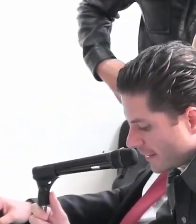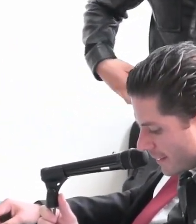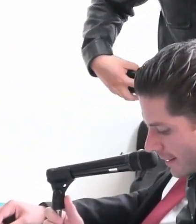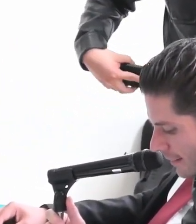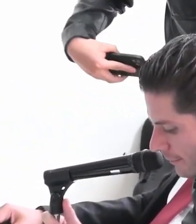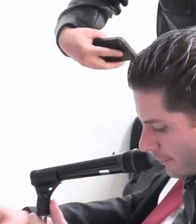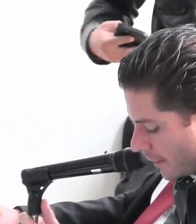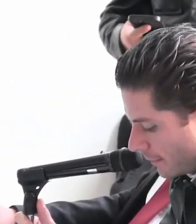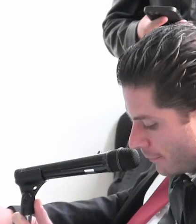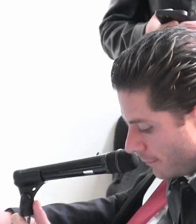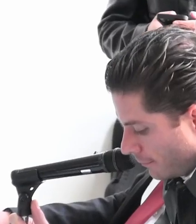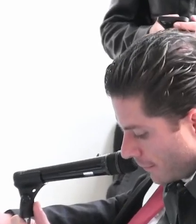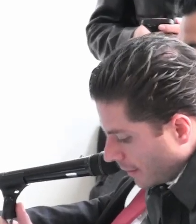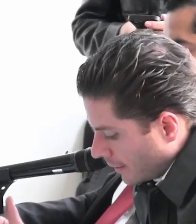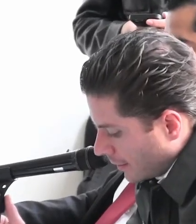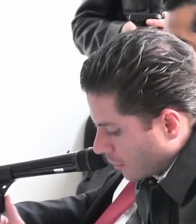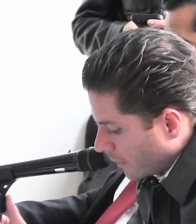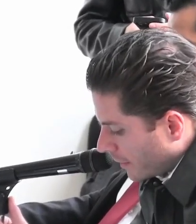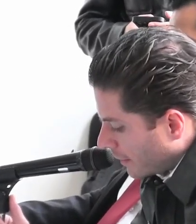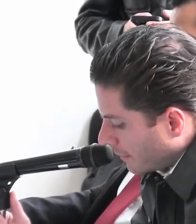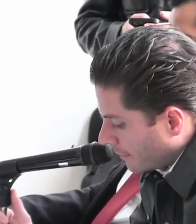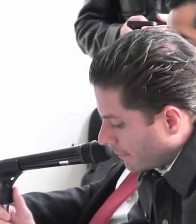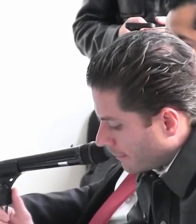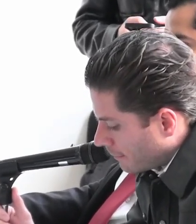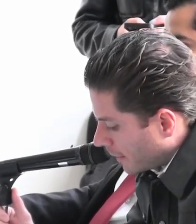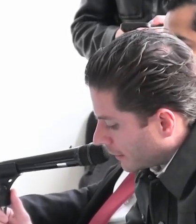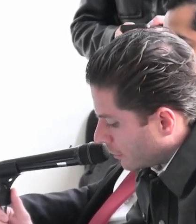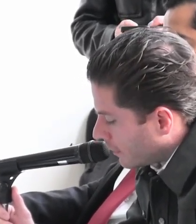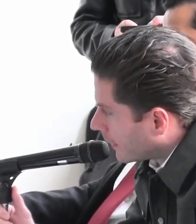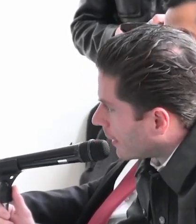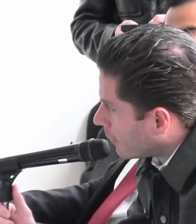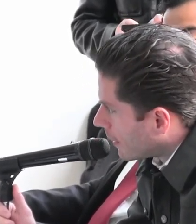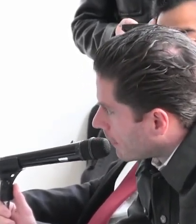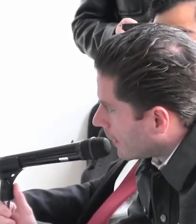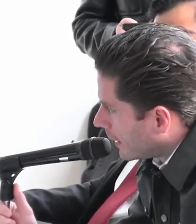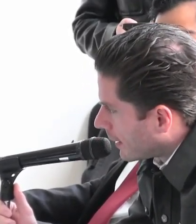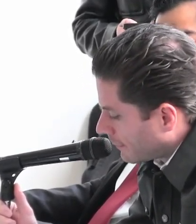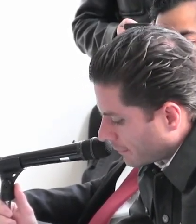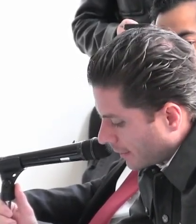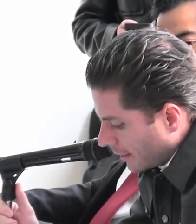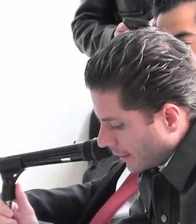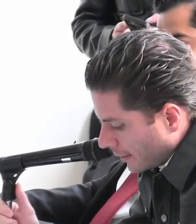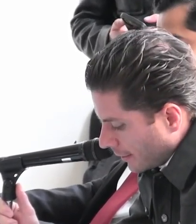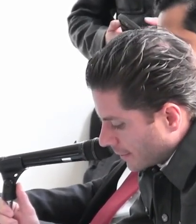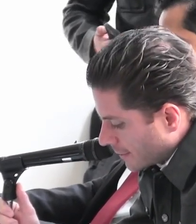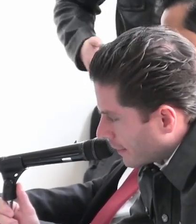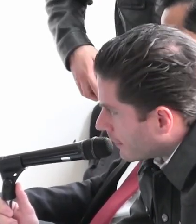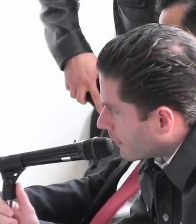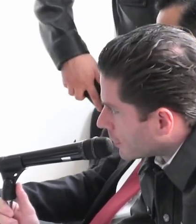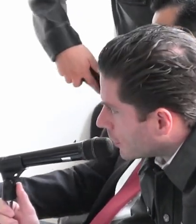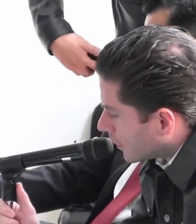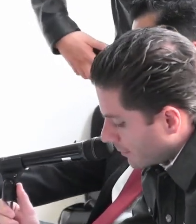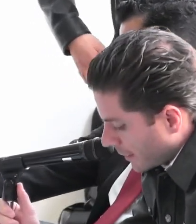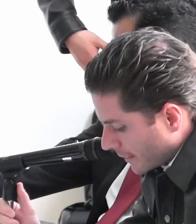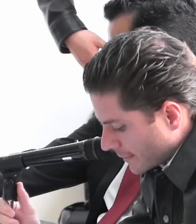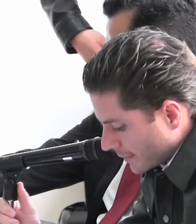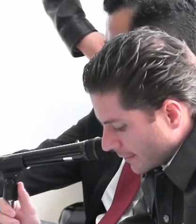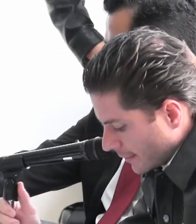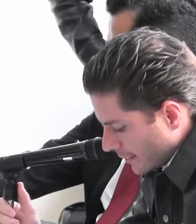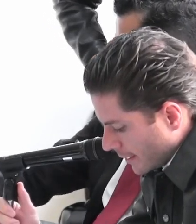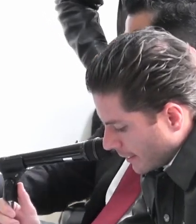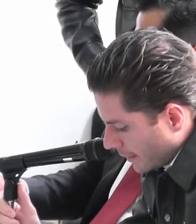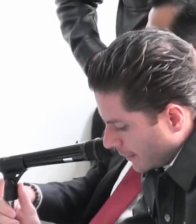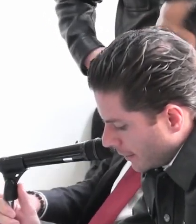gracias, presidenta. A nombre del Partido Verde le doy la bienvenida, licenciada Ernesto